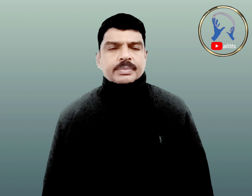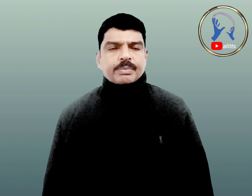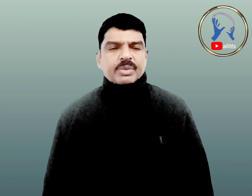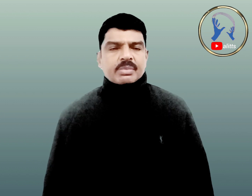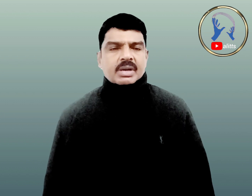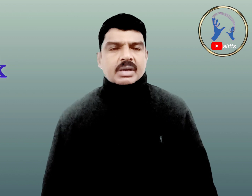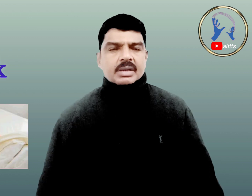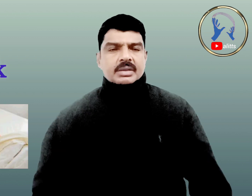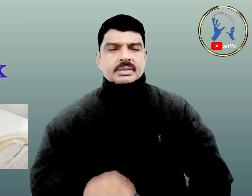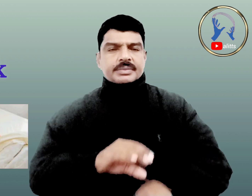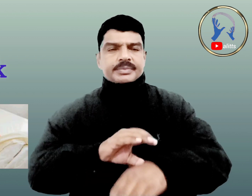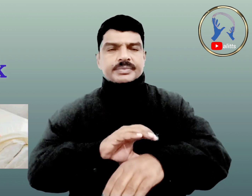बीमार,